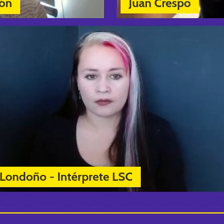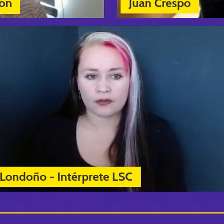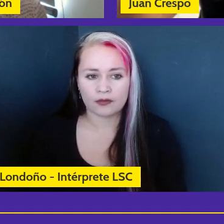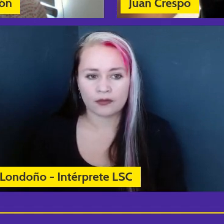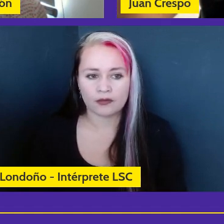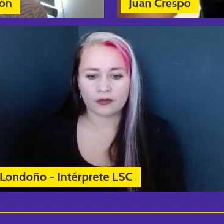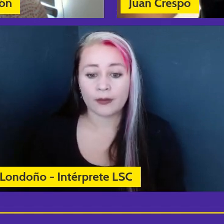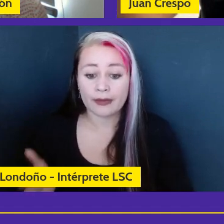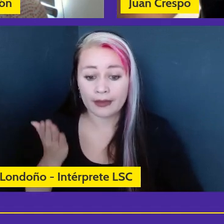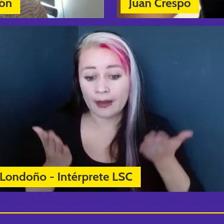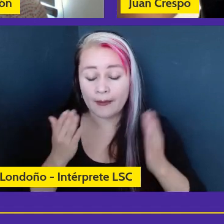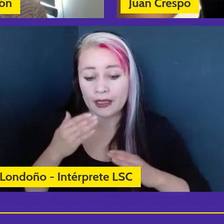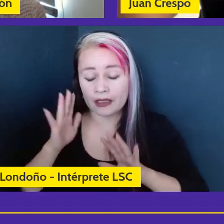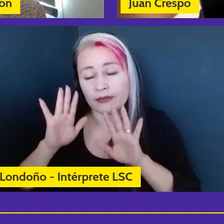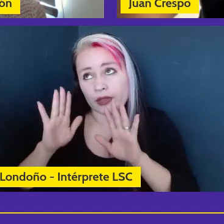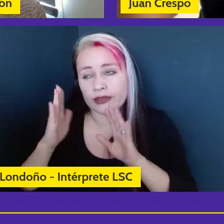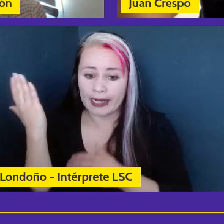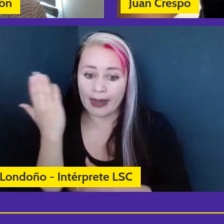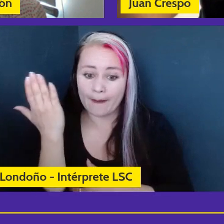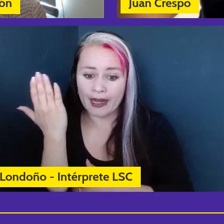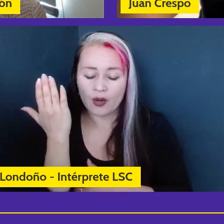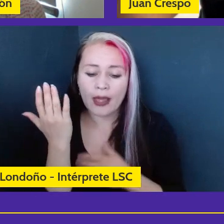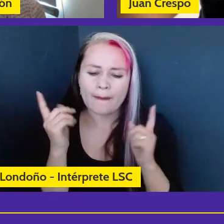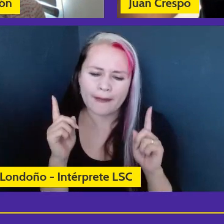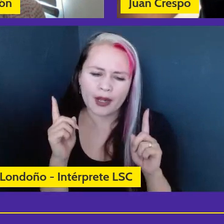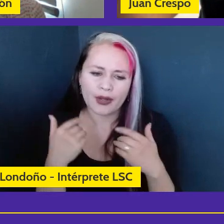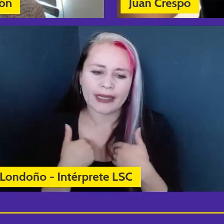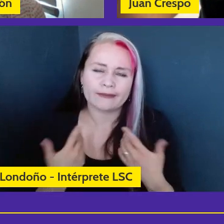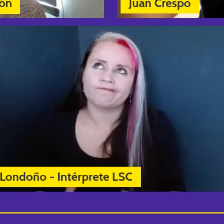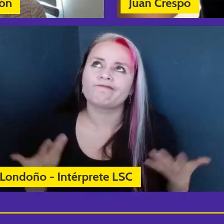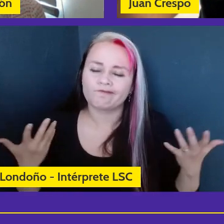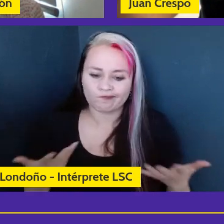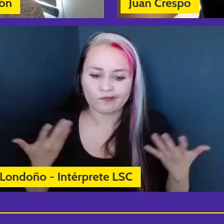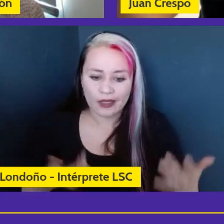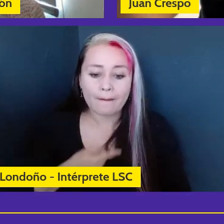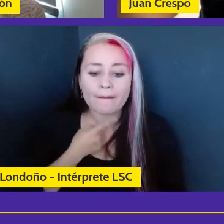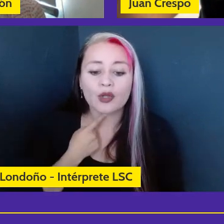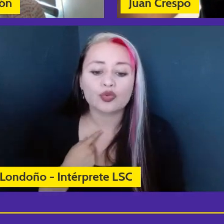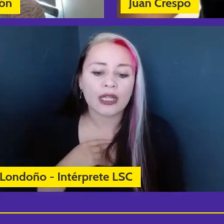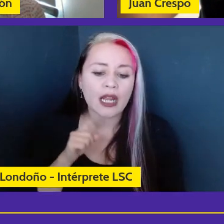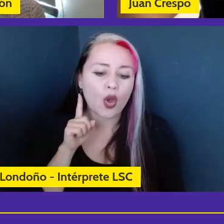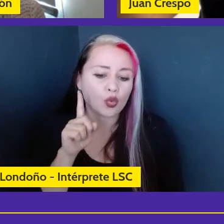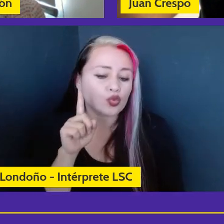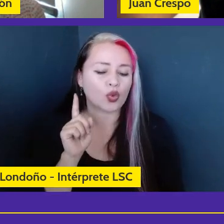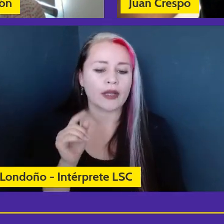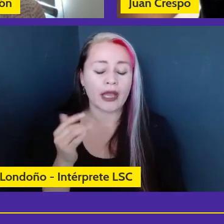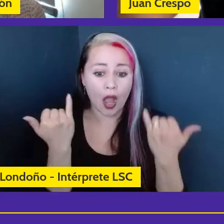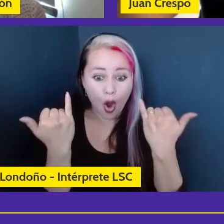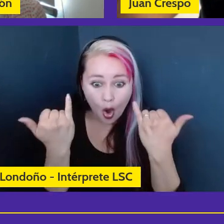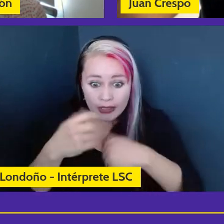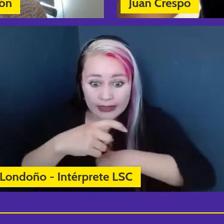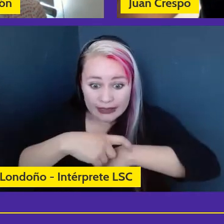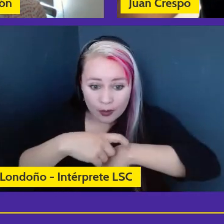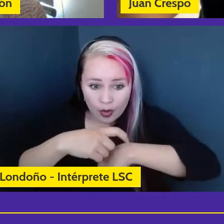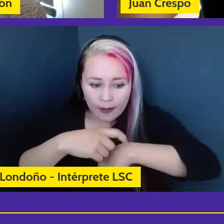por ejemplo, abordar un caso. Si estamos en este momento